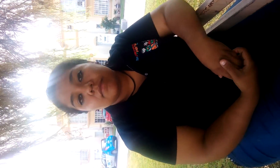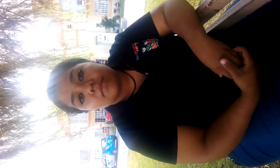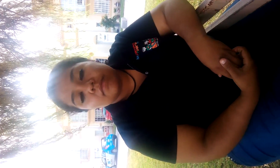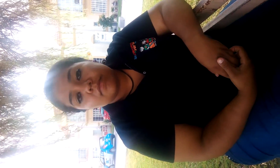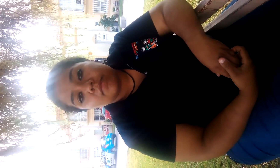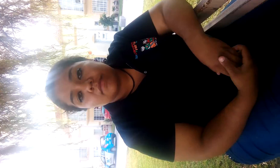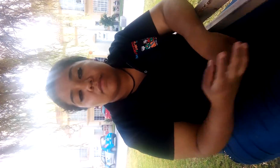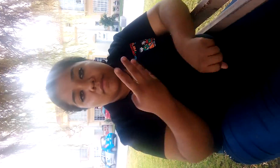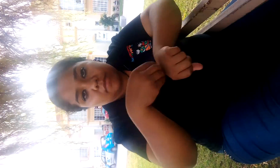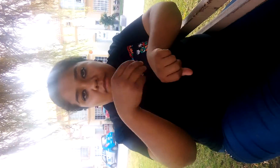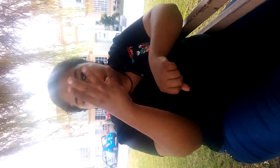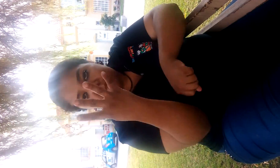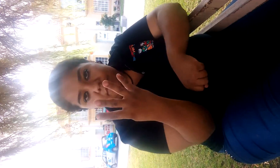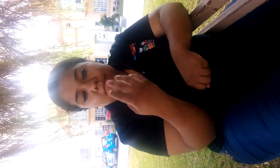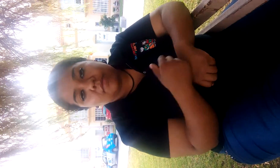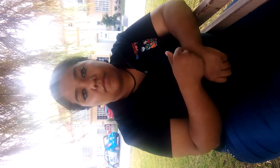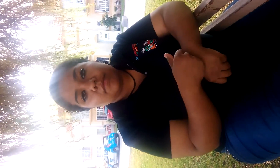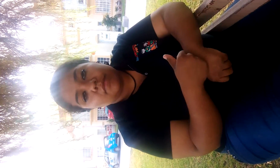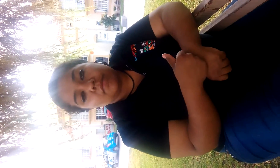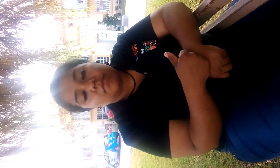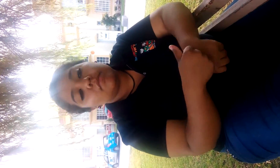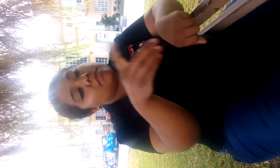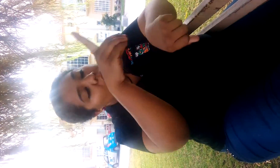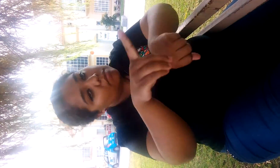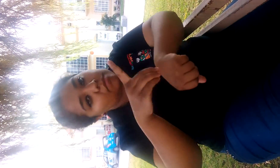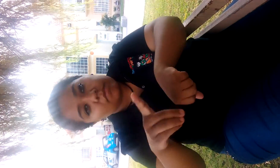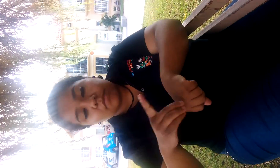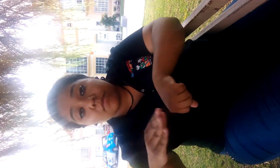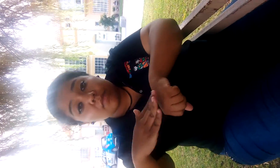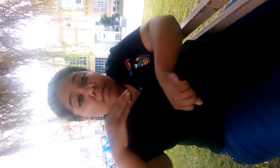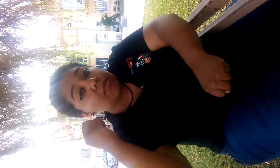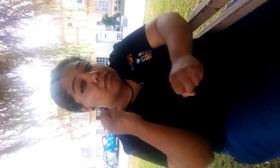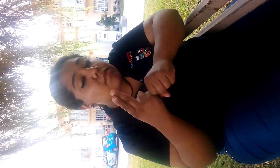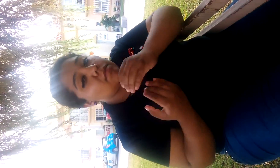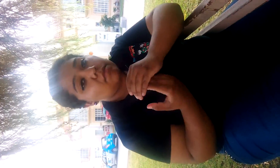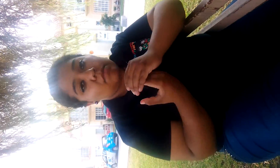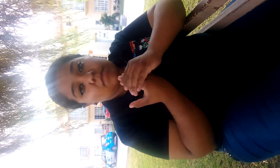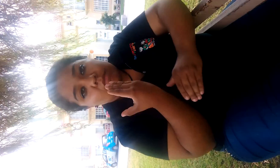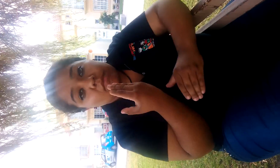4. Cada día amanece más temprano, o eso creo yo y María.